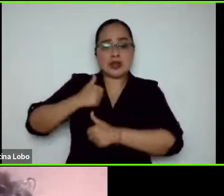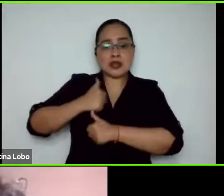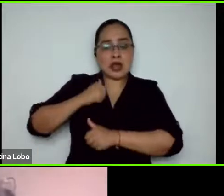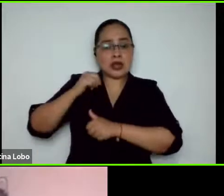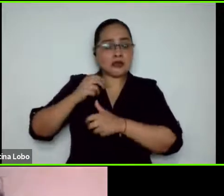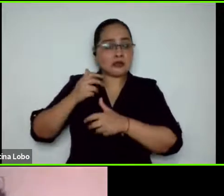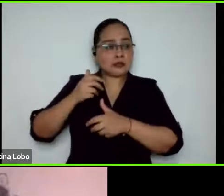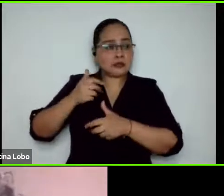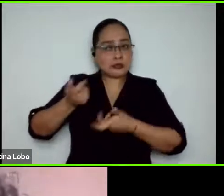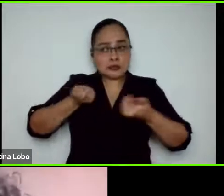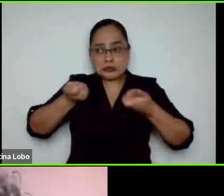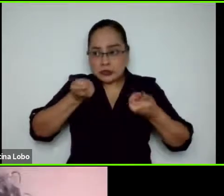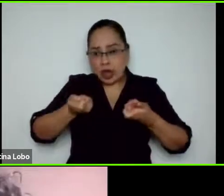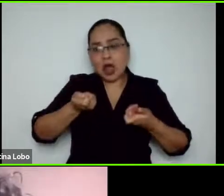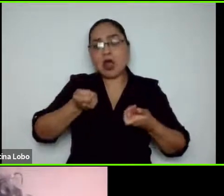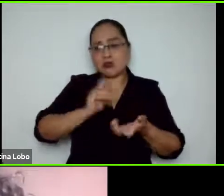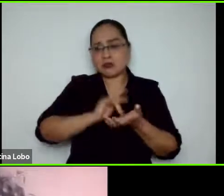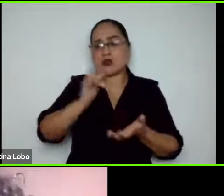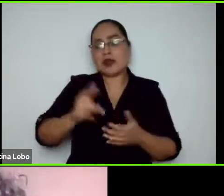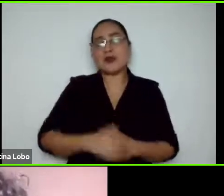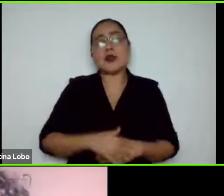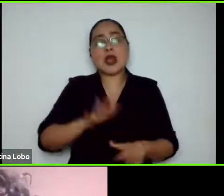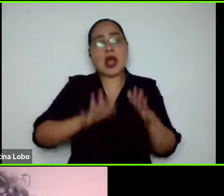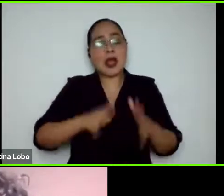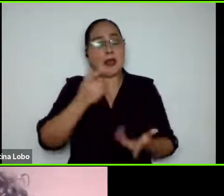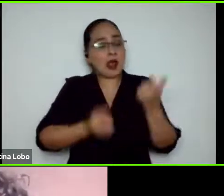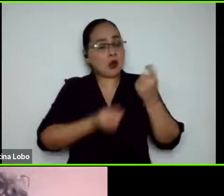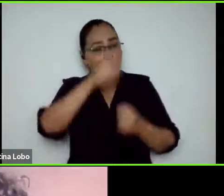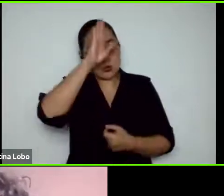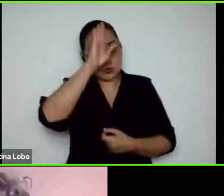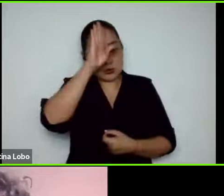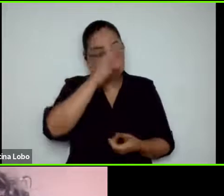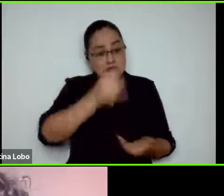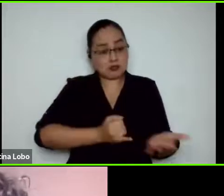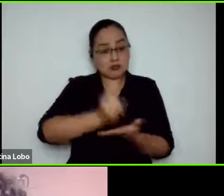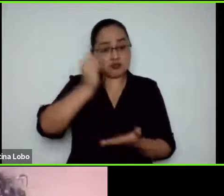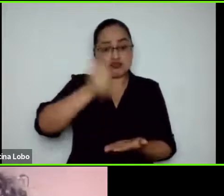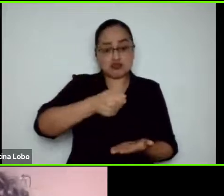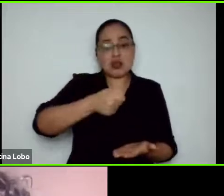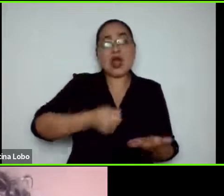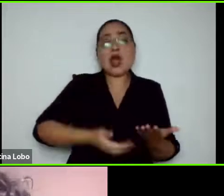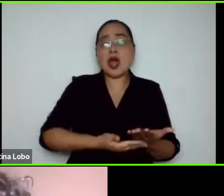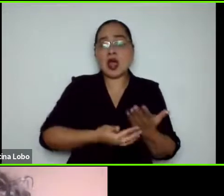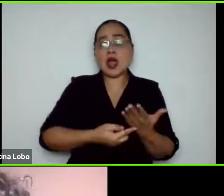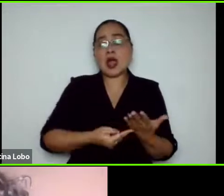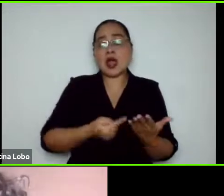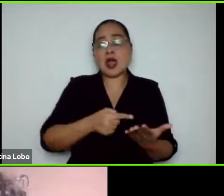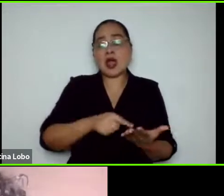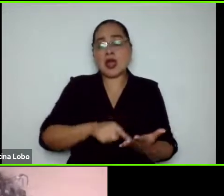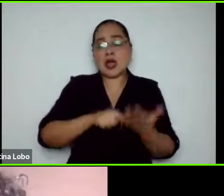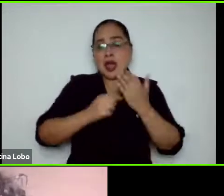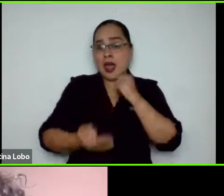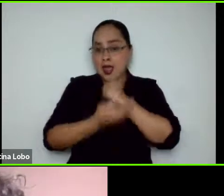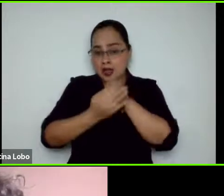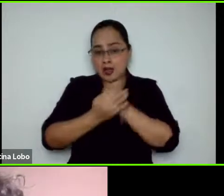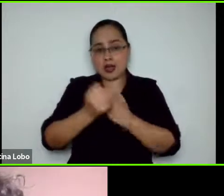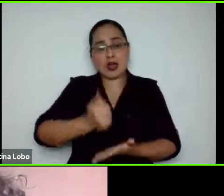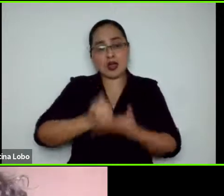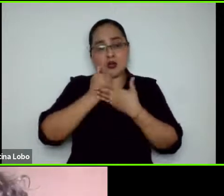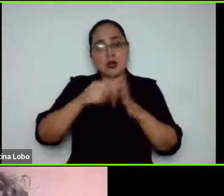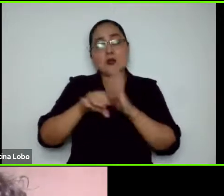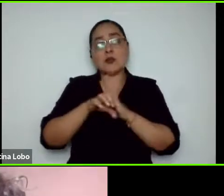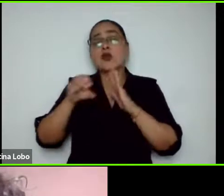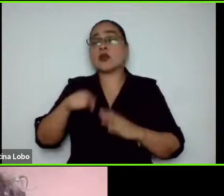sí, que las sentencias sí pueden servir, por ejemplo, pueden servir cuando las organizaciones sociales son las que